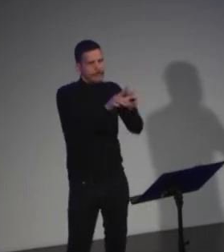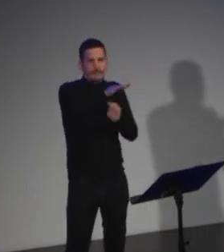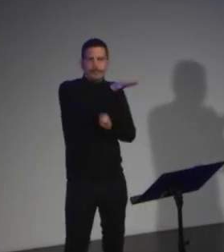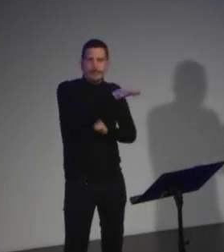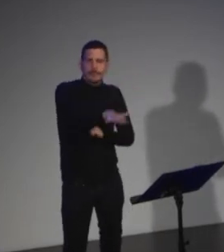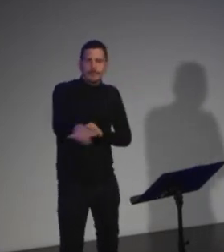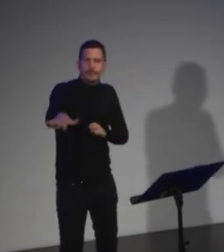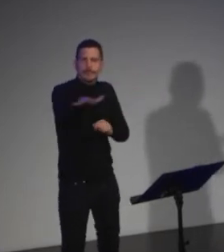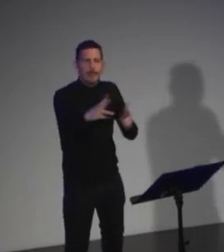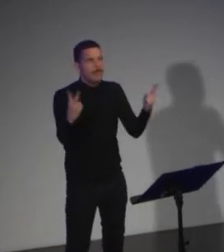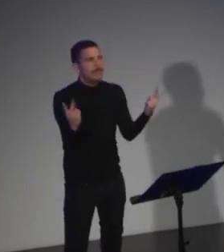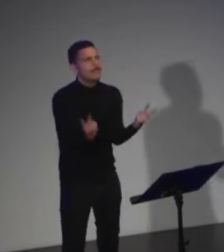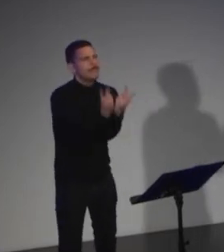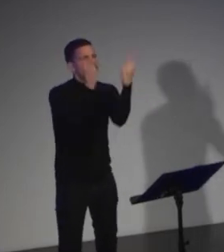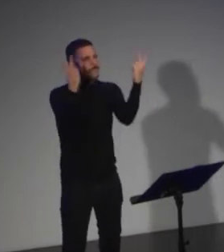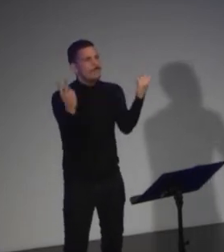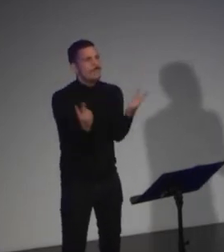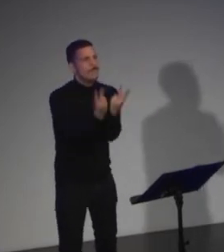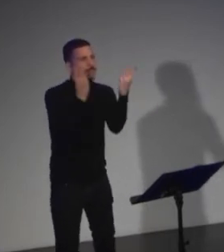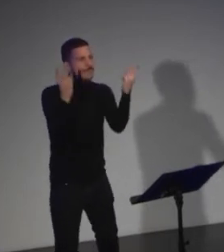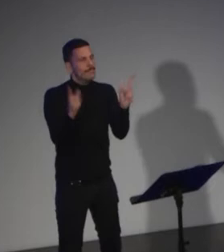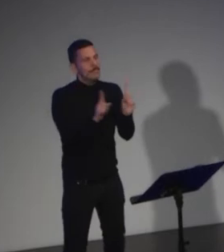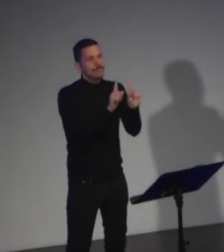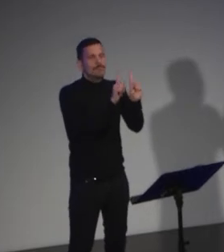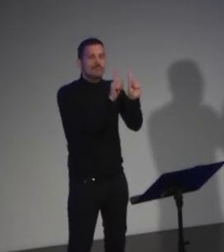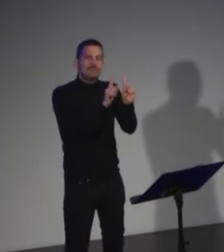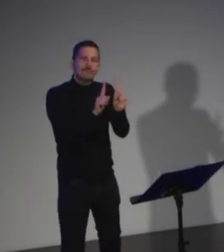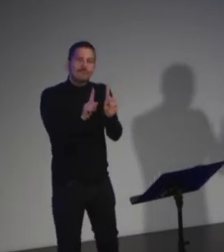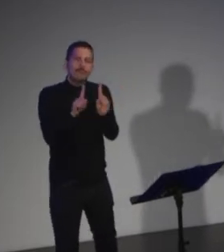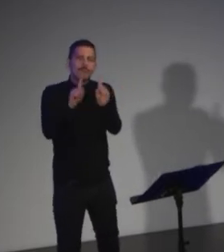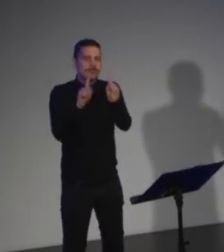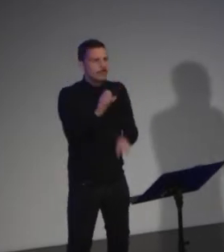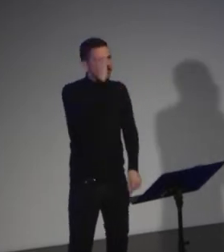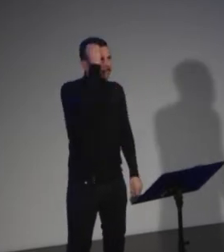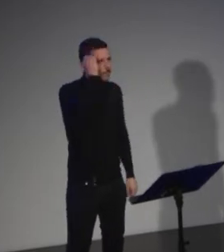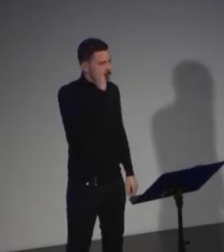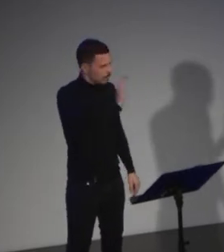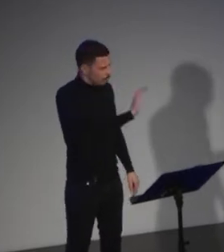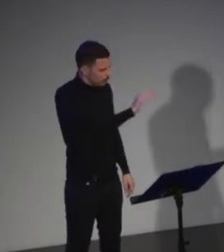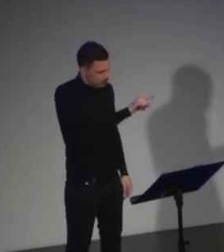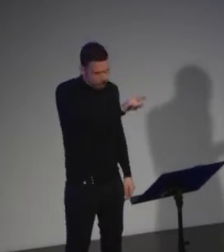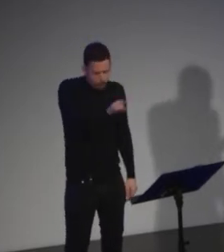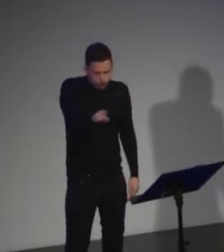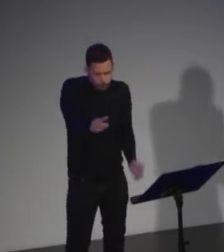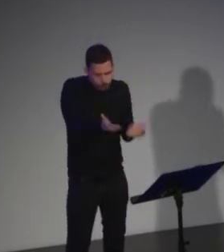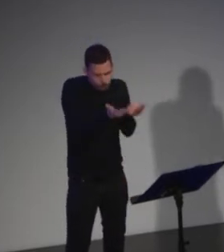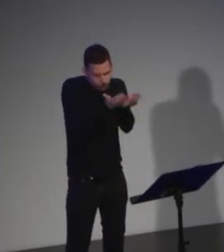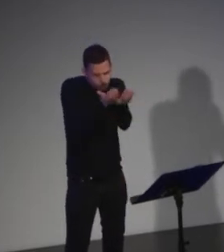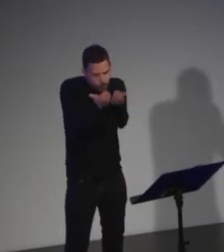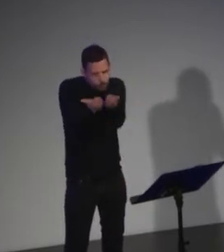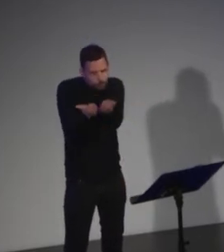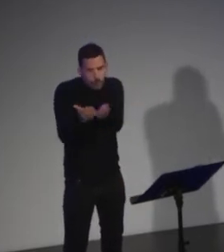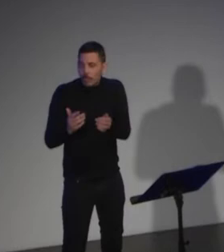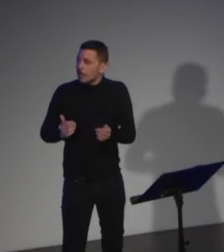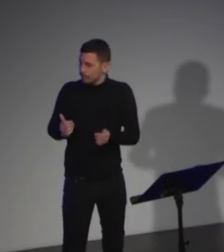dit : « On va le mettre là. » Il posa l'oiseau lentement sur le sol au pied d'un petit arbre. Il toucha la terre. Elle